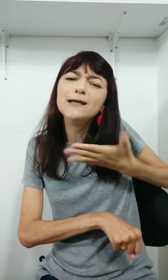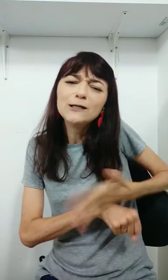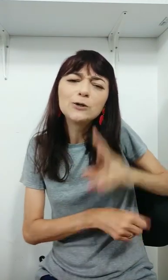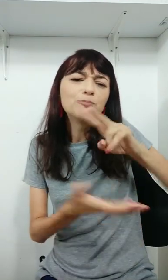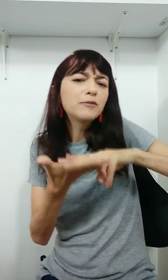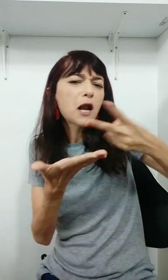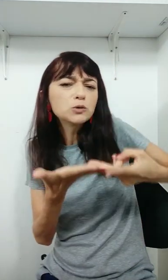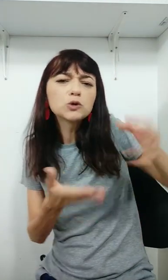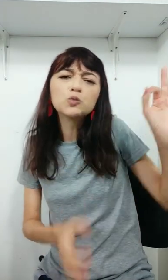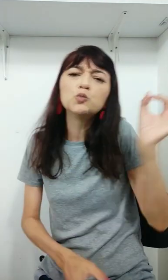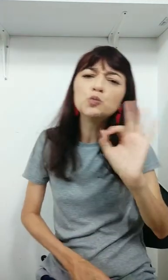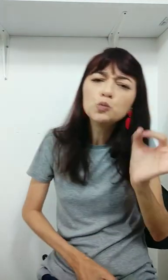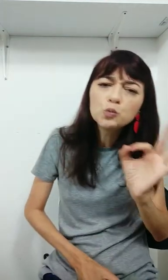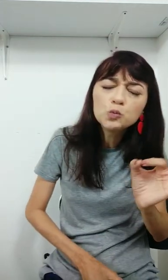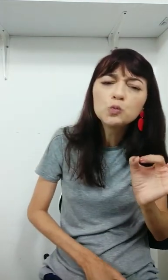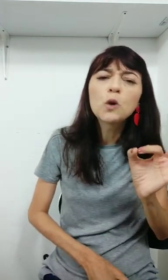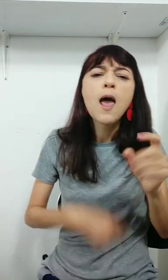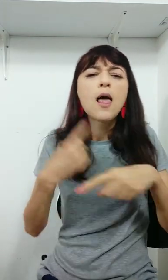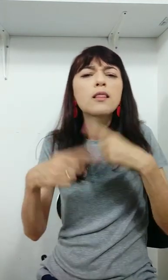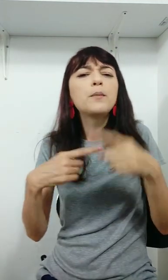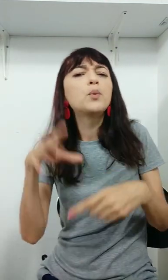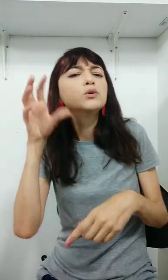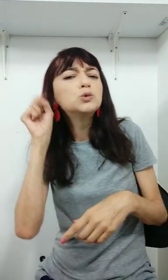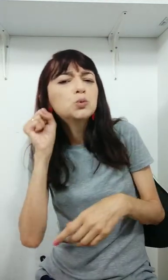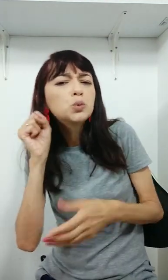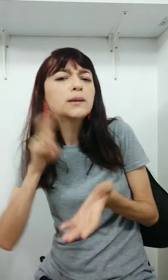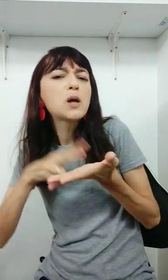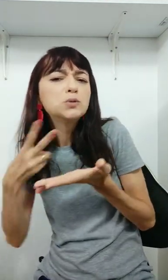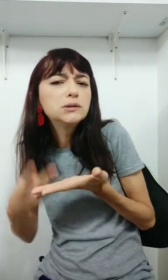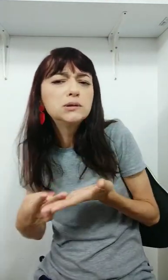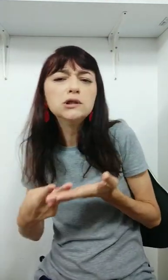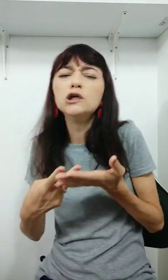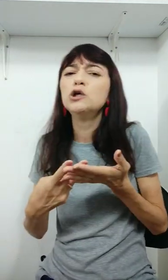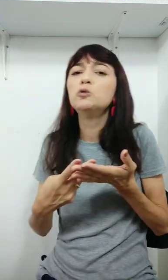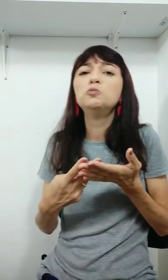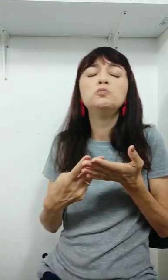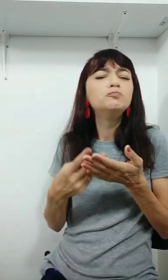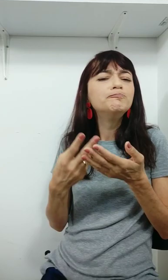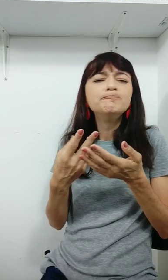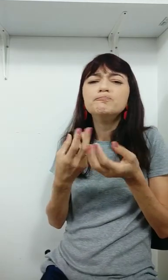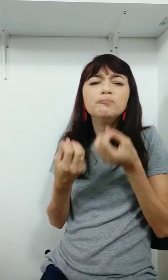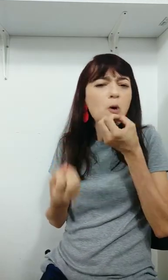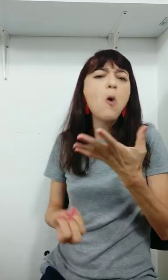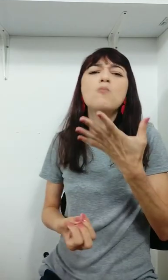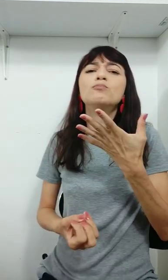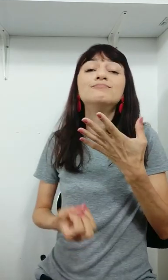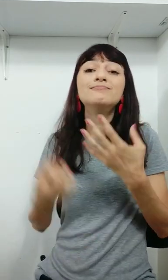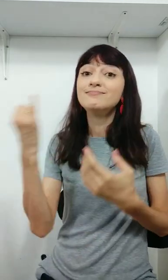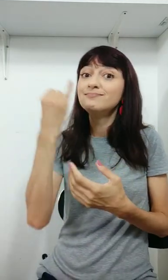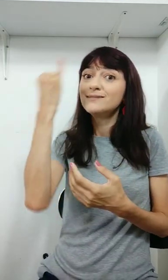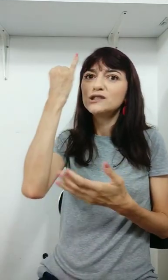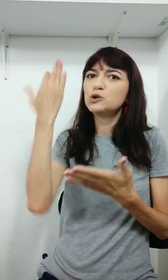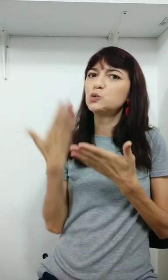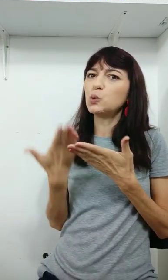Muito bom, né? Vocês que estão praticando, que estão aqui comigo, que acompanham sempre, né? Muito bom. É